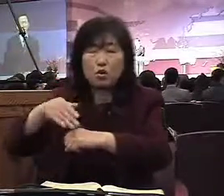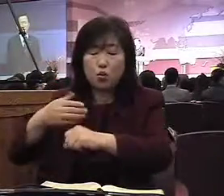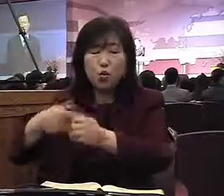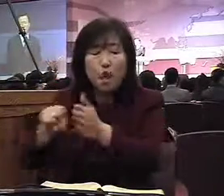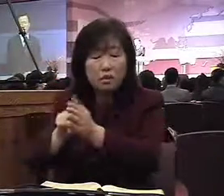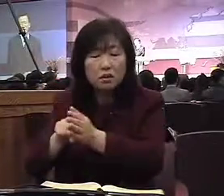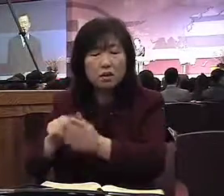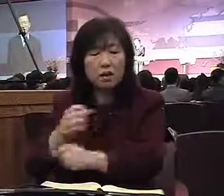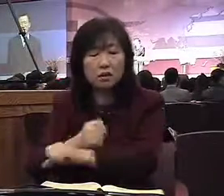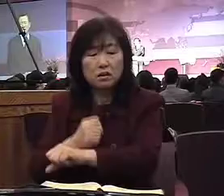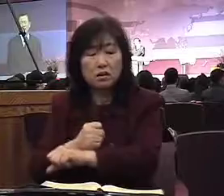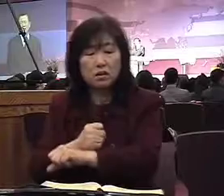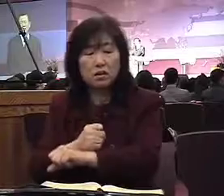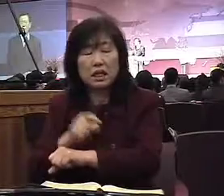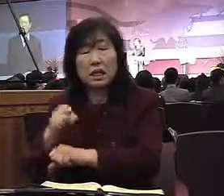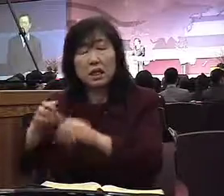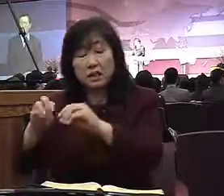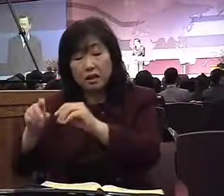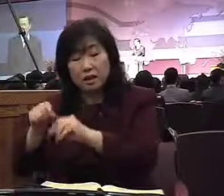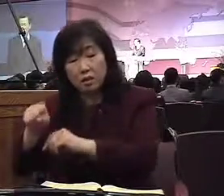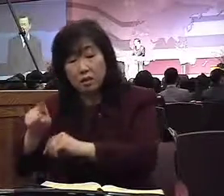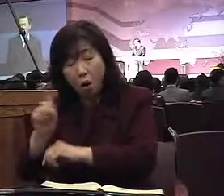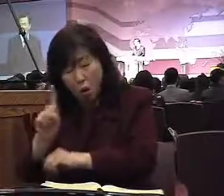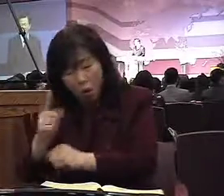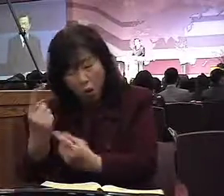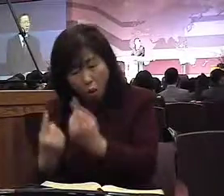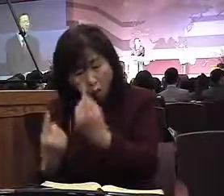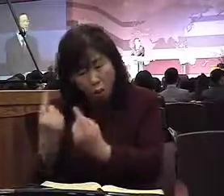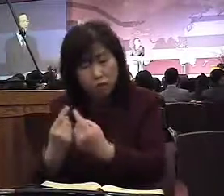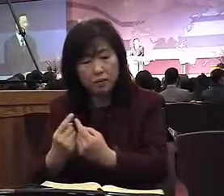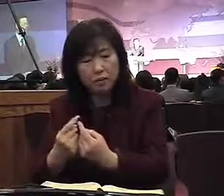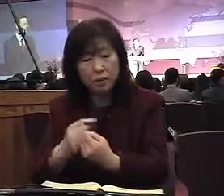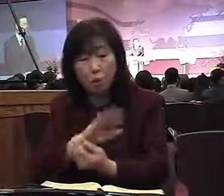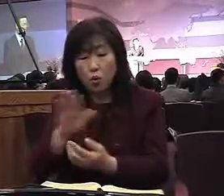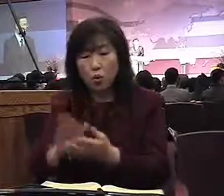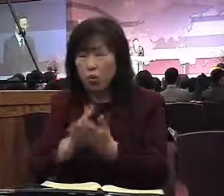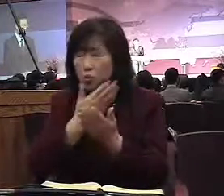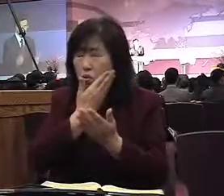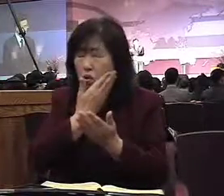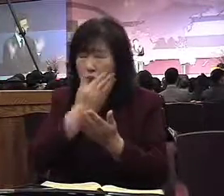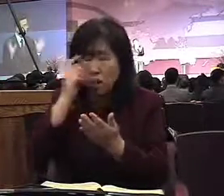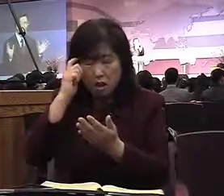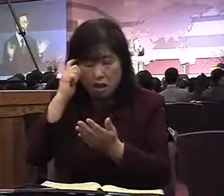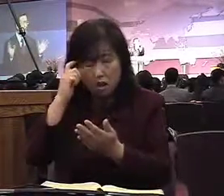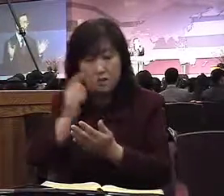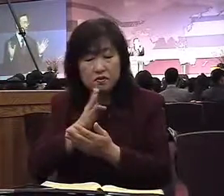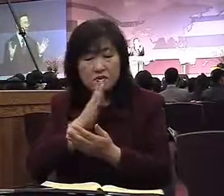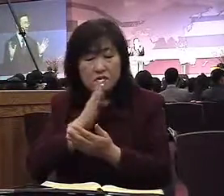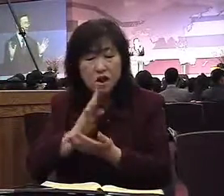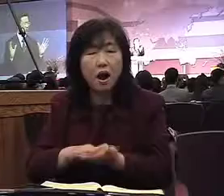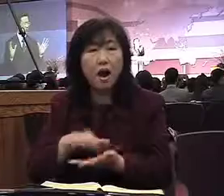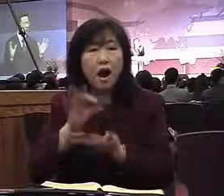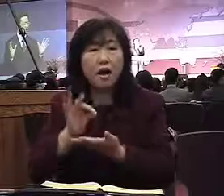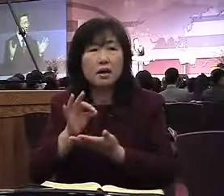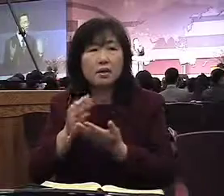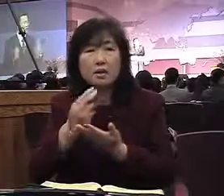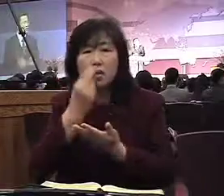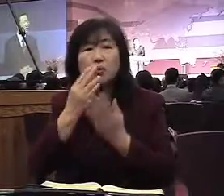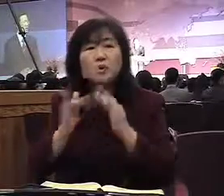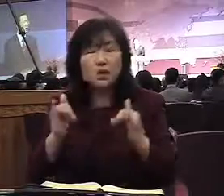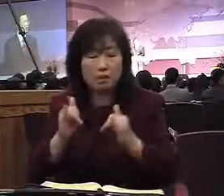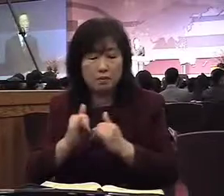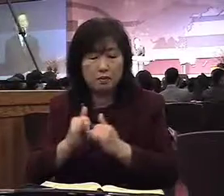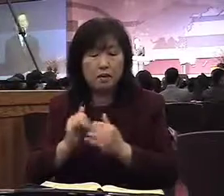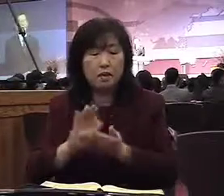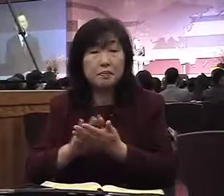여러분 하나님은요 이 땅의 그 어느 것보다 우리를 귀히 여기십니다. 정말 가치 있는 존재예요.